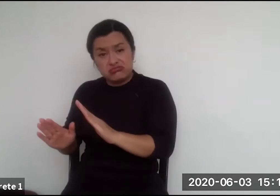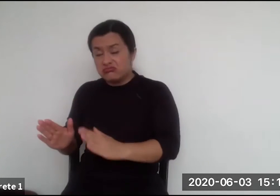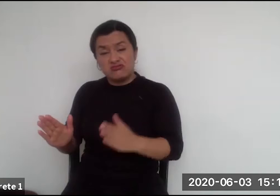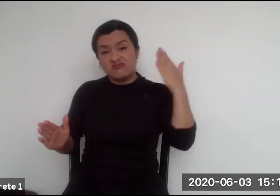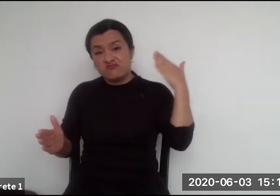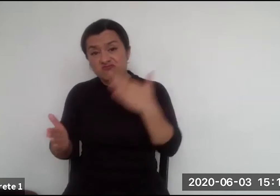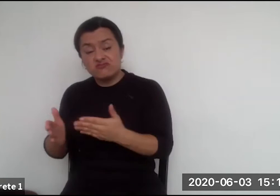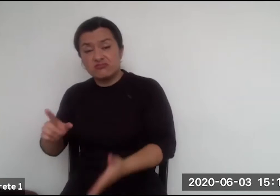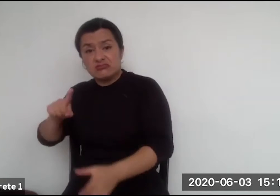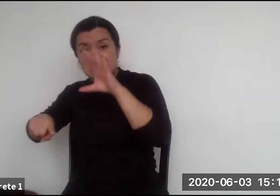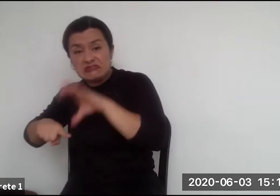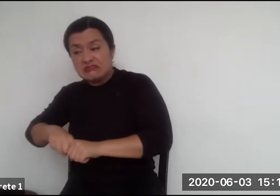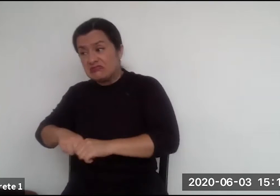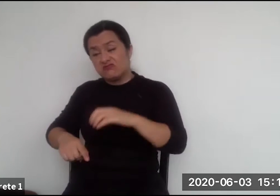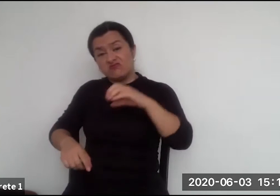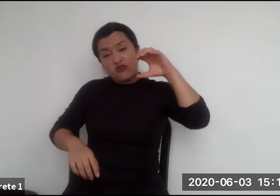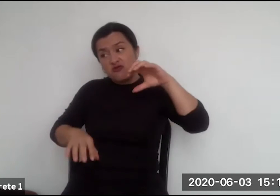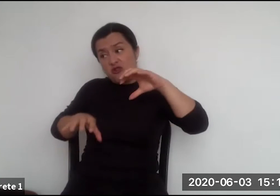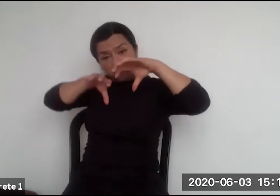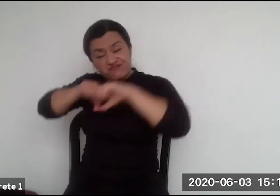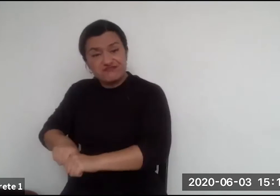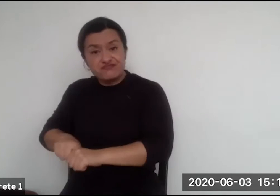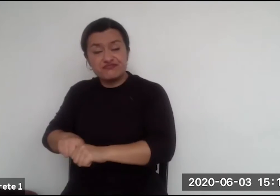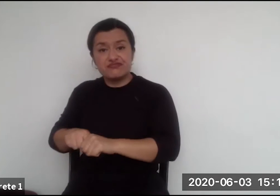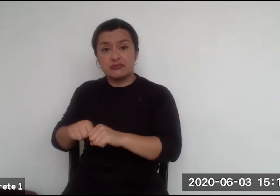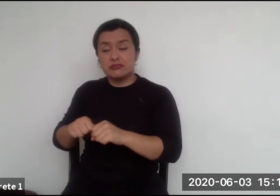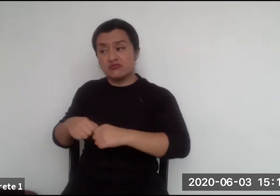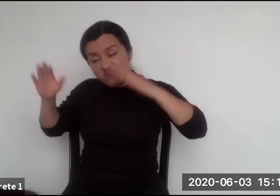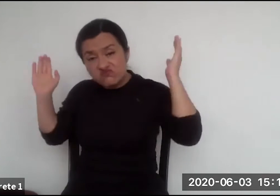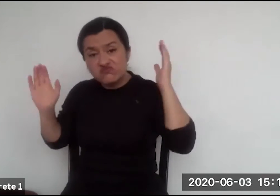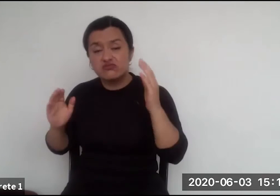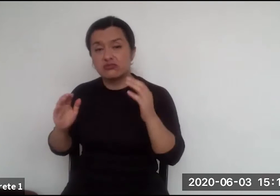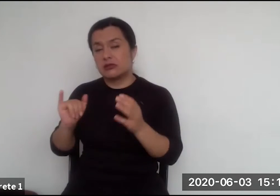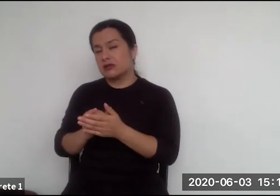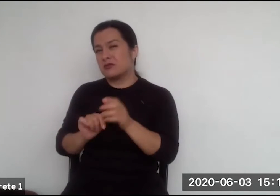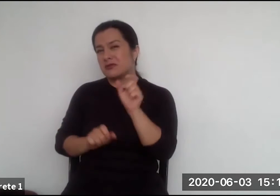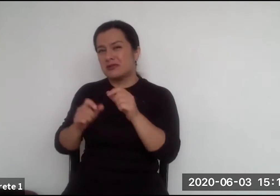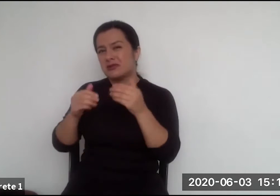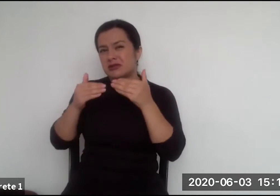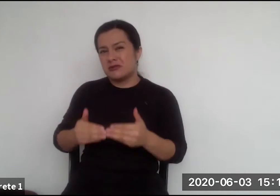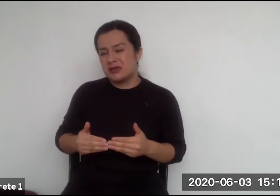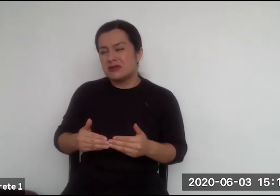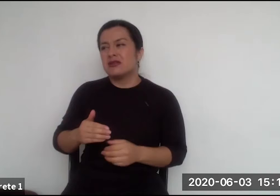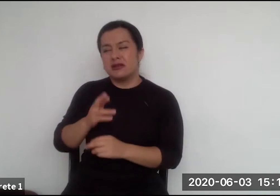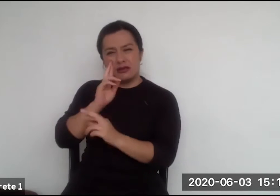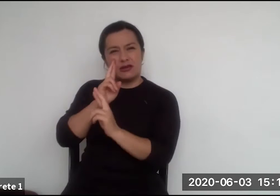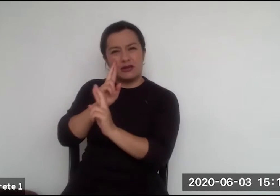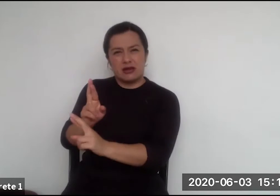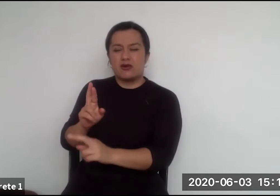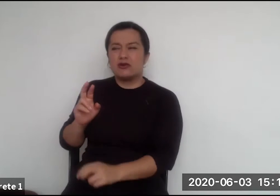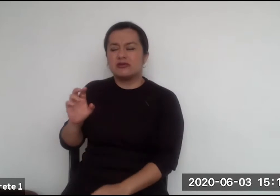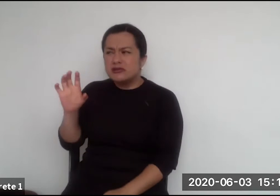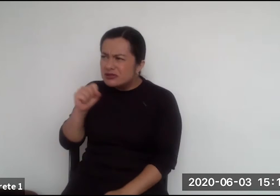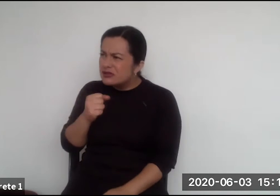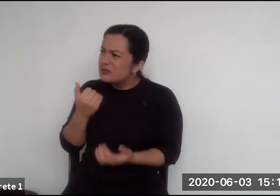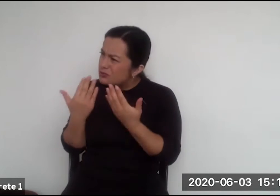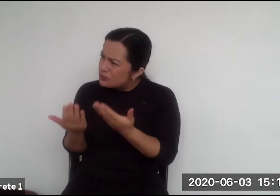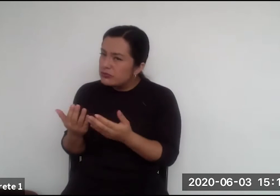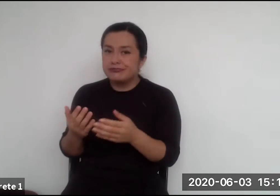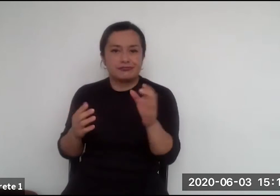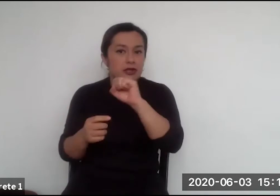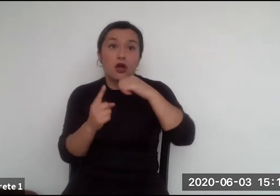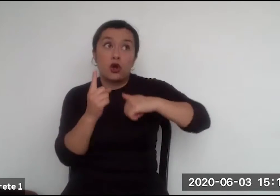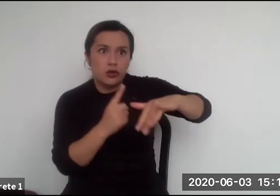con discapacidad, de las que reconocemos esas características según el contexto, la región,